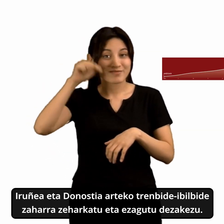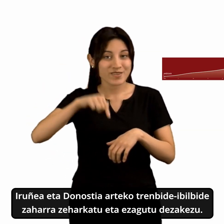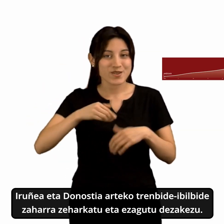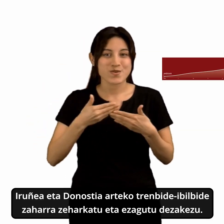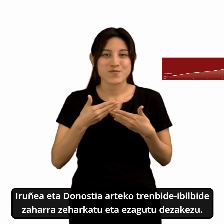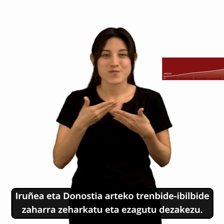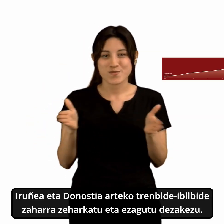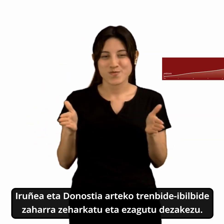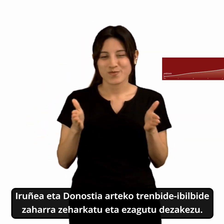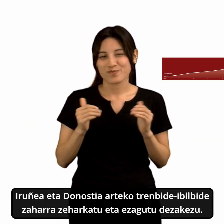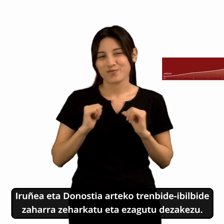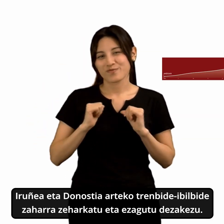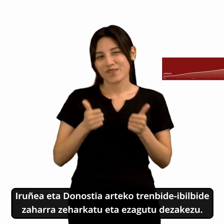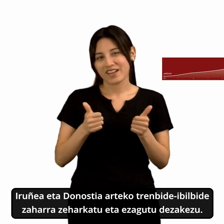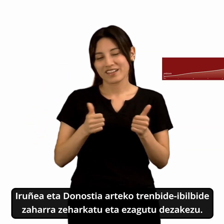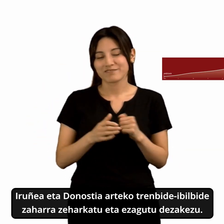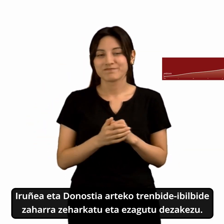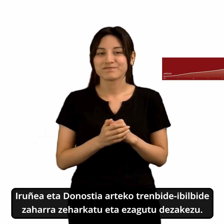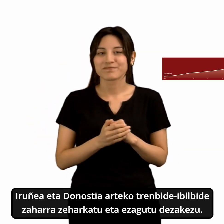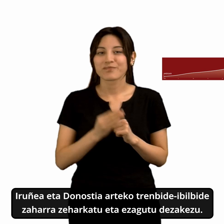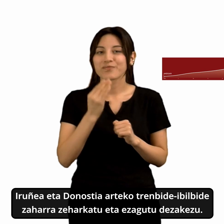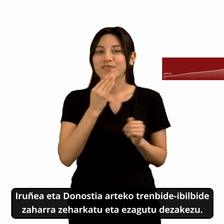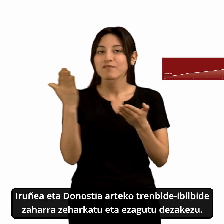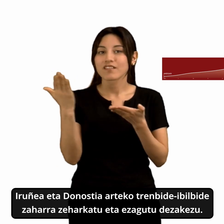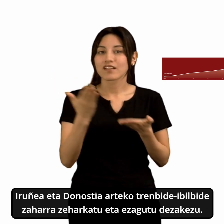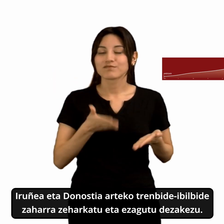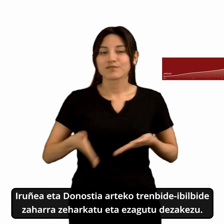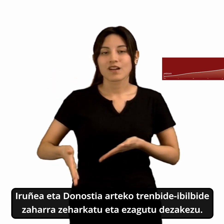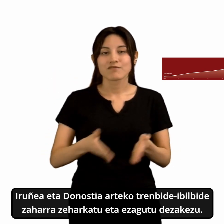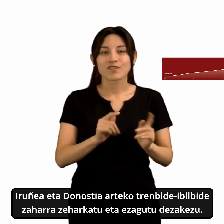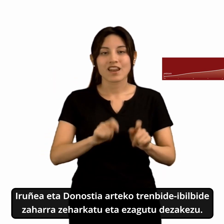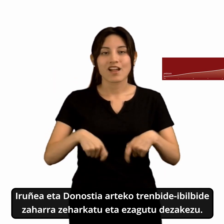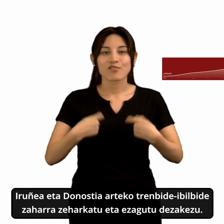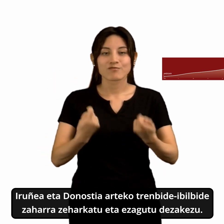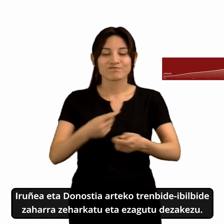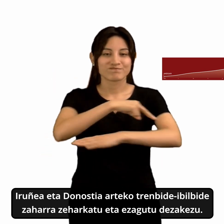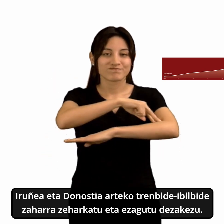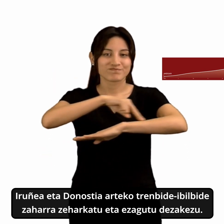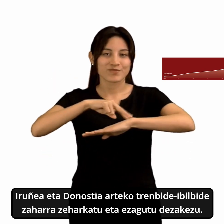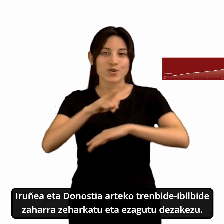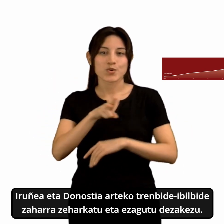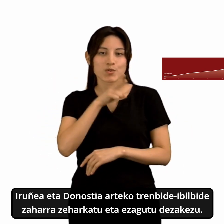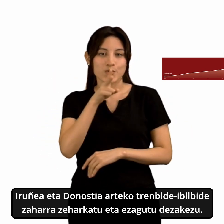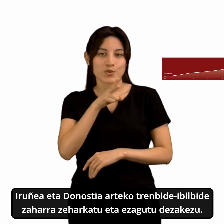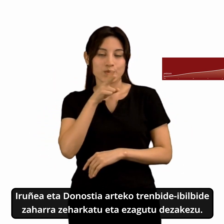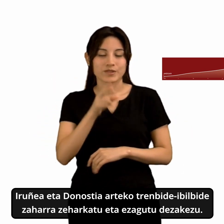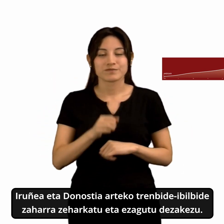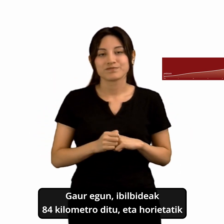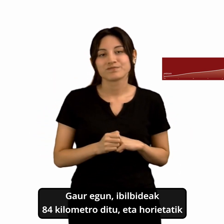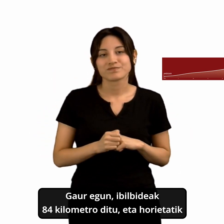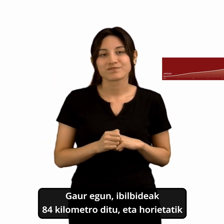eta Donostia arteko trenbide ibilbide zaharra zeharkatu eta ezagutu dezakezu. Gaur